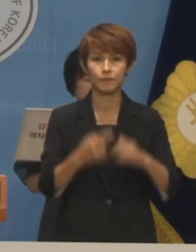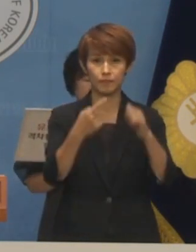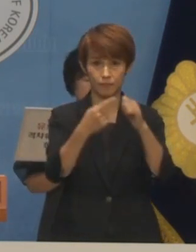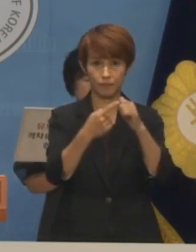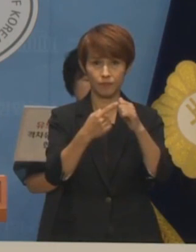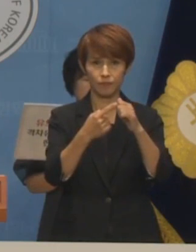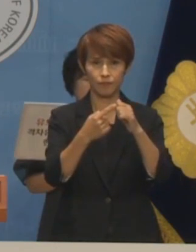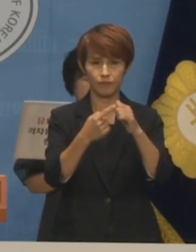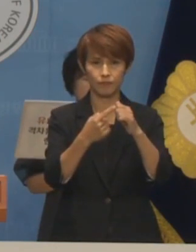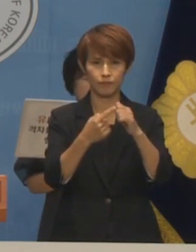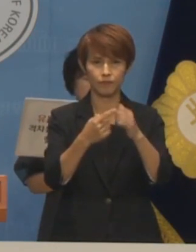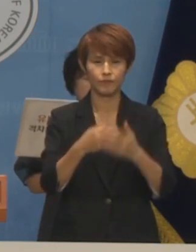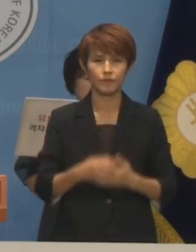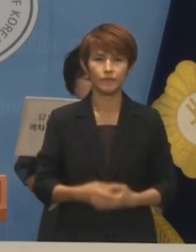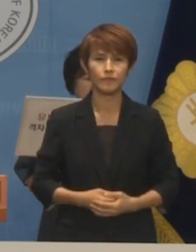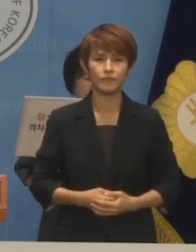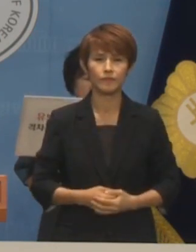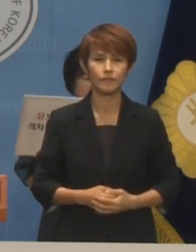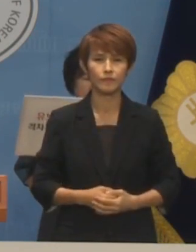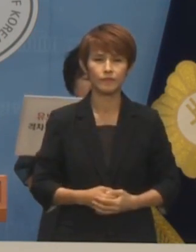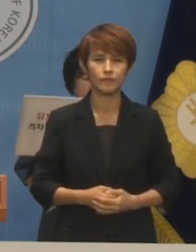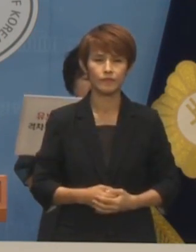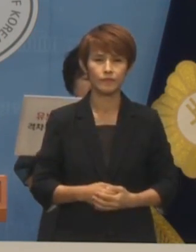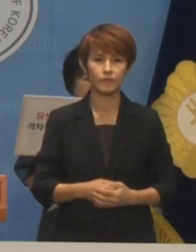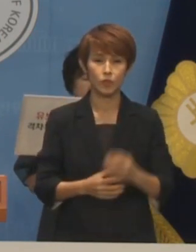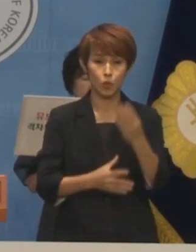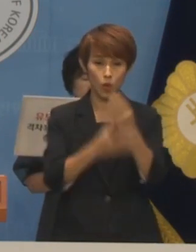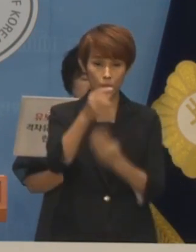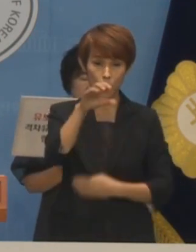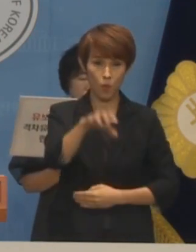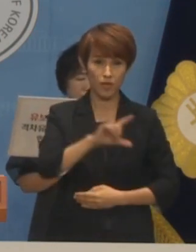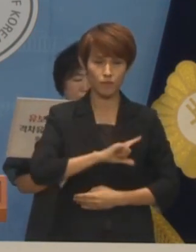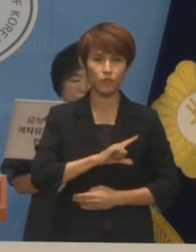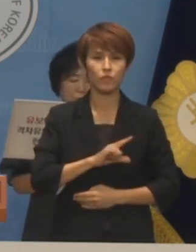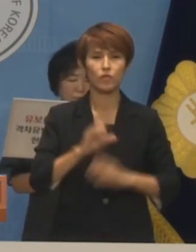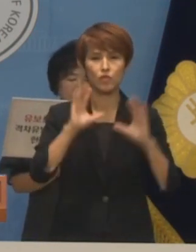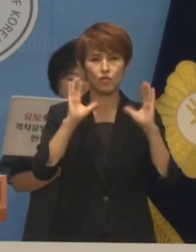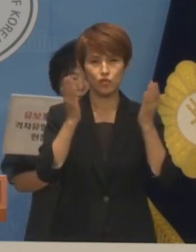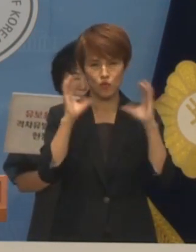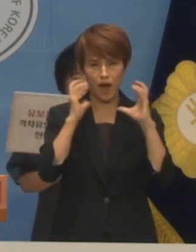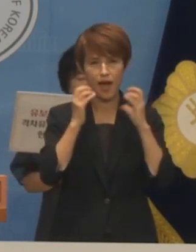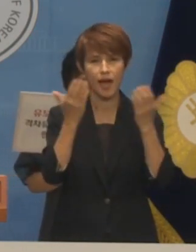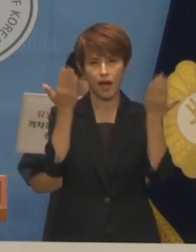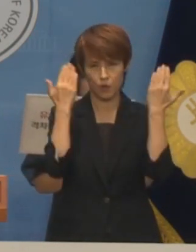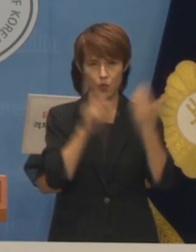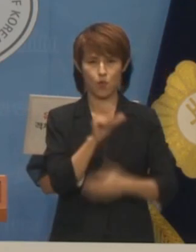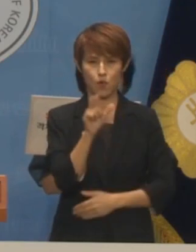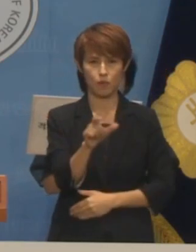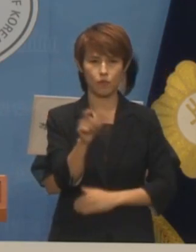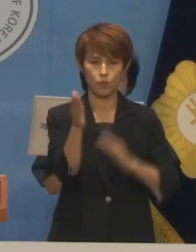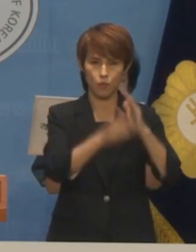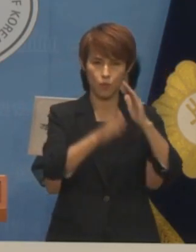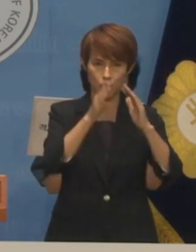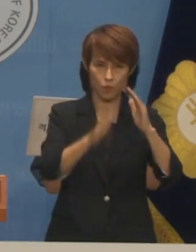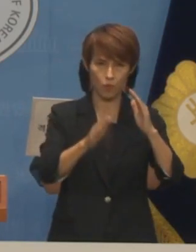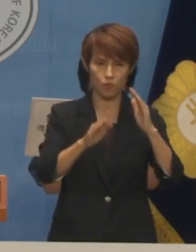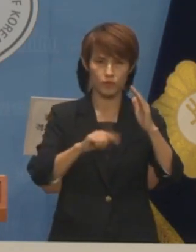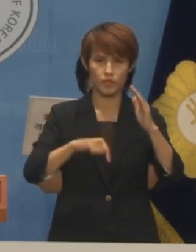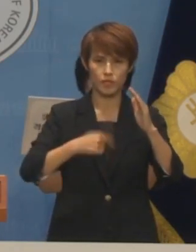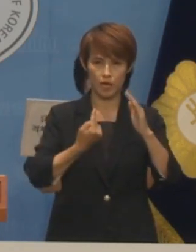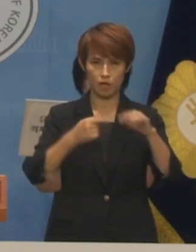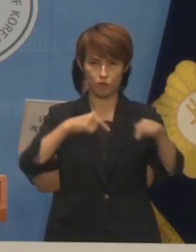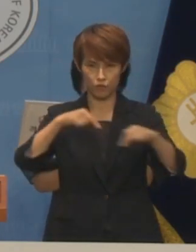첫째, 영우세 통합기관의 명칭을 유아학교로 하고 공공성, 자주성,